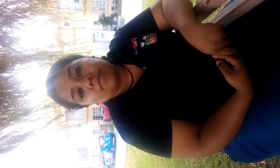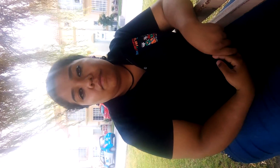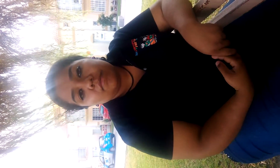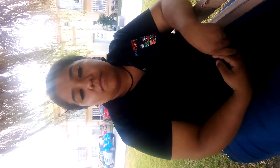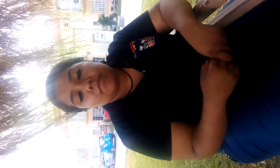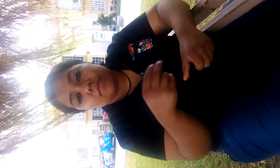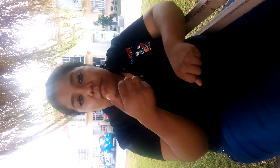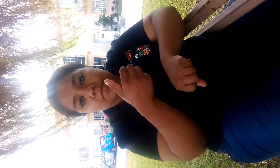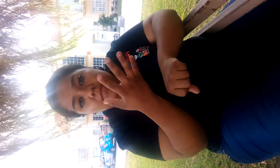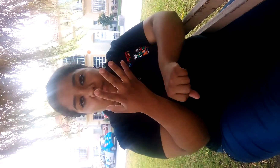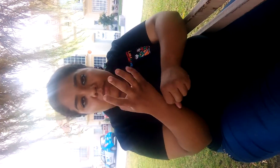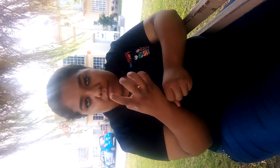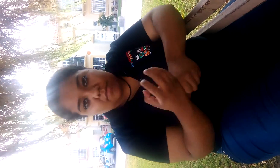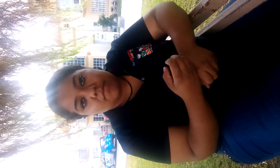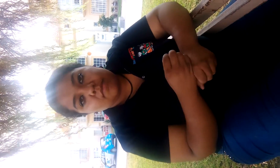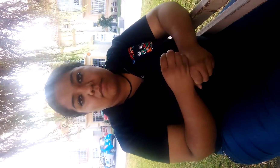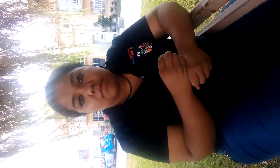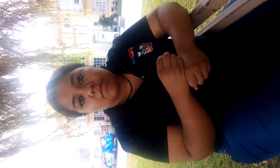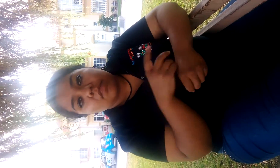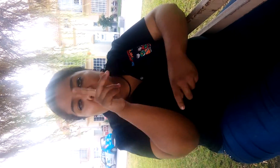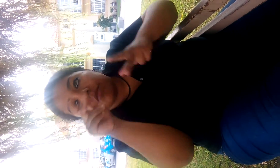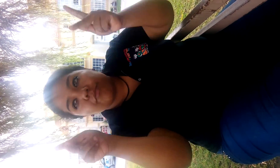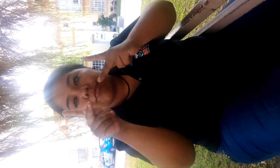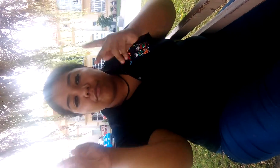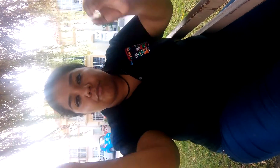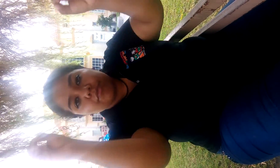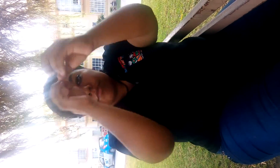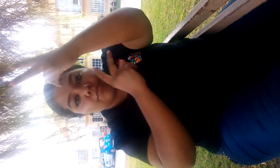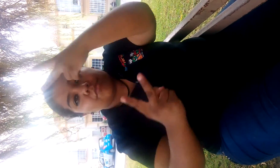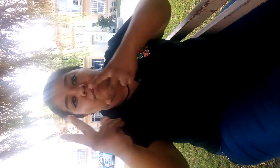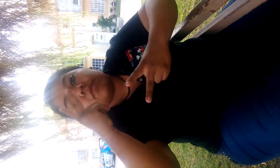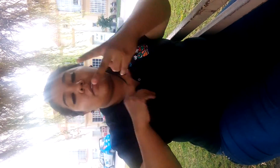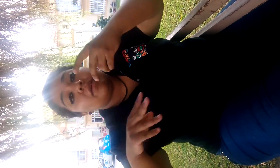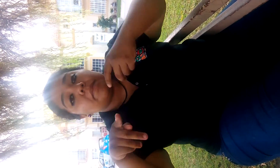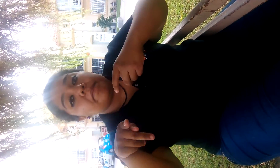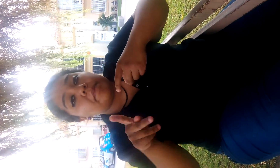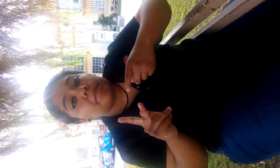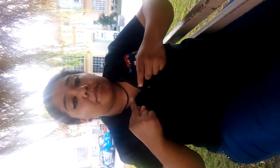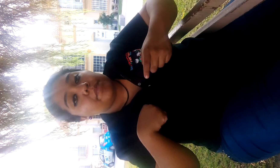5. Volverán las oscuras golondrinas, pero no las que aprendieron nuestros